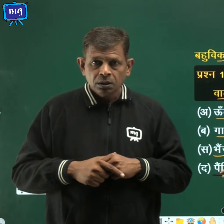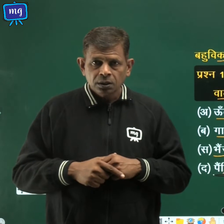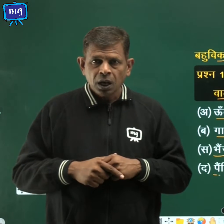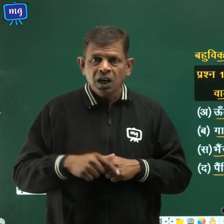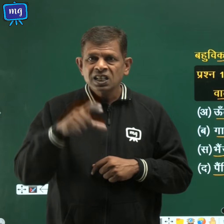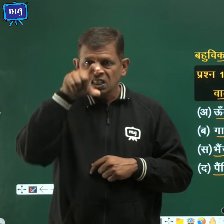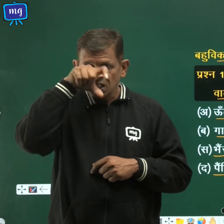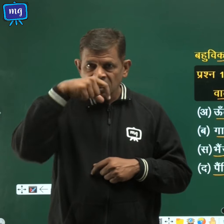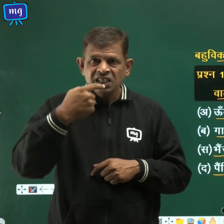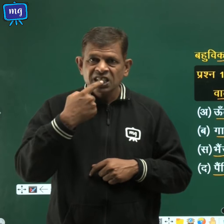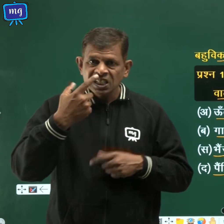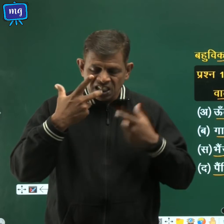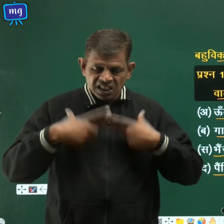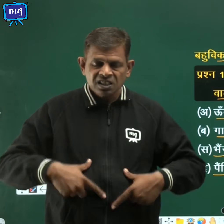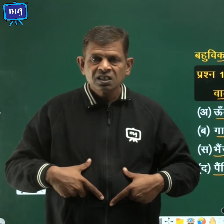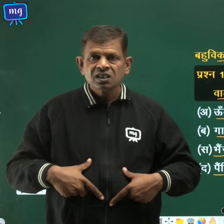पेंगुइन।